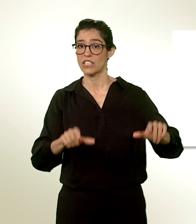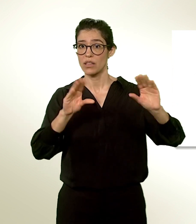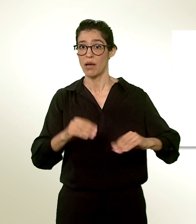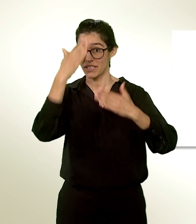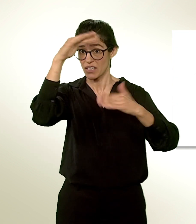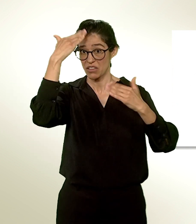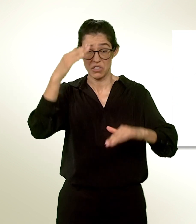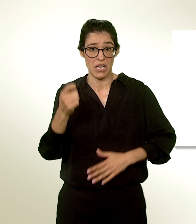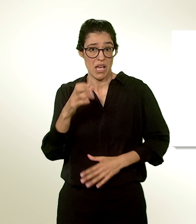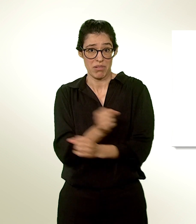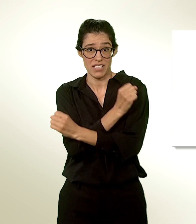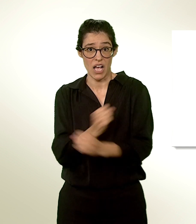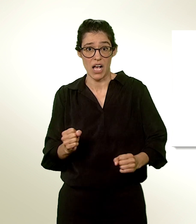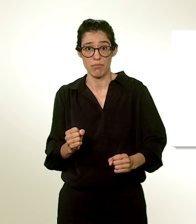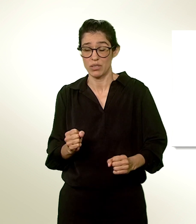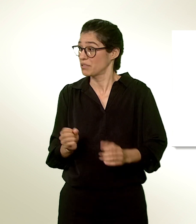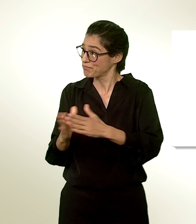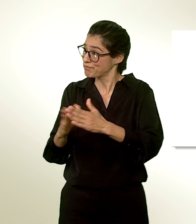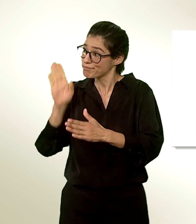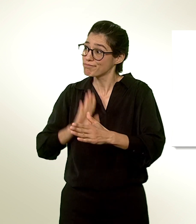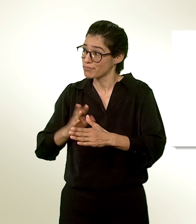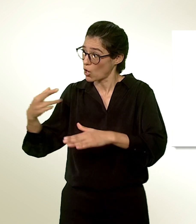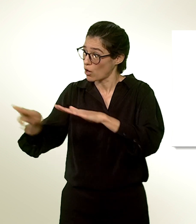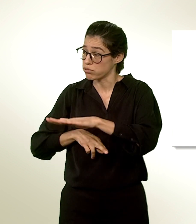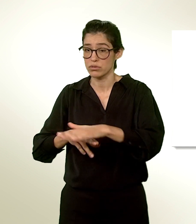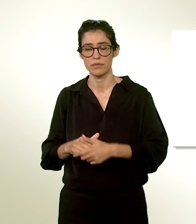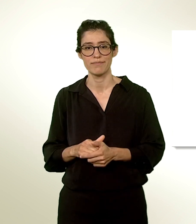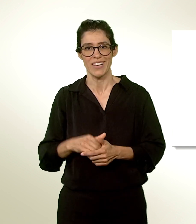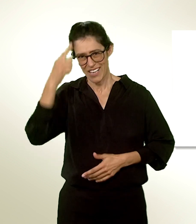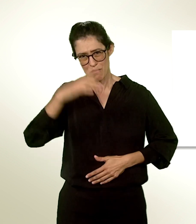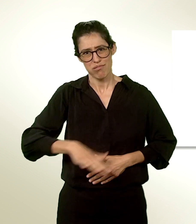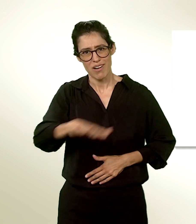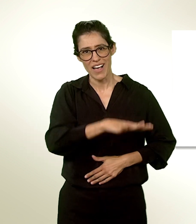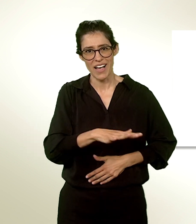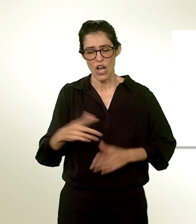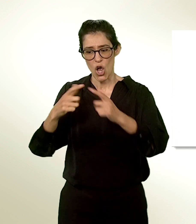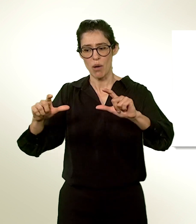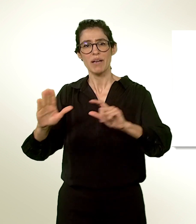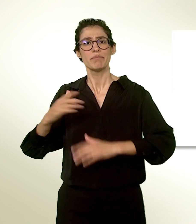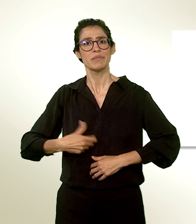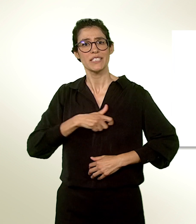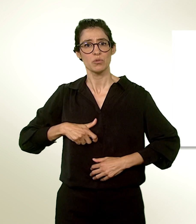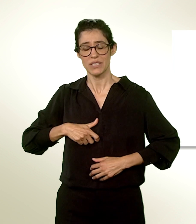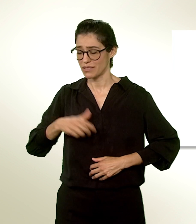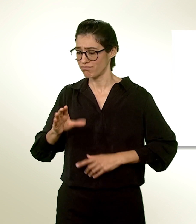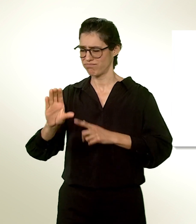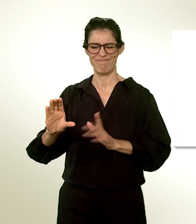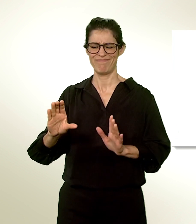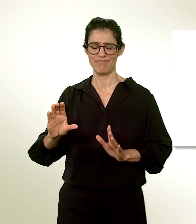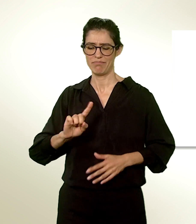voire impossible, de demander le remboursement de l'impôt. Comme il est moins intéressant pour elles d'investir dans des obligations suisses, les obligations sont souvent